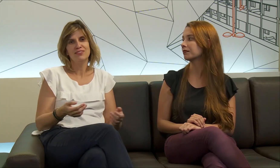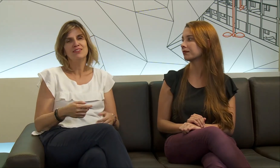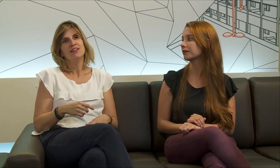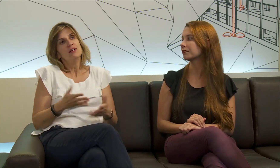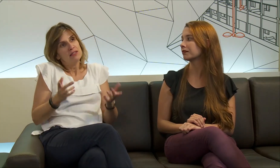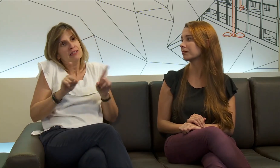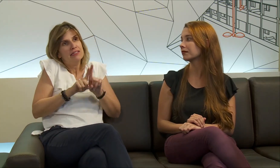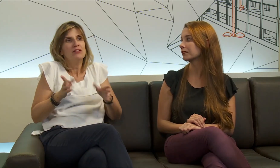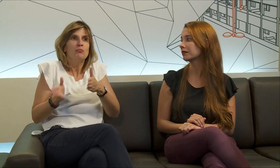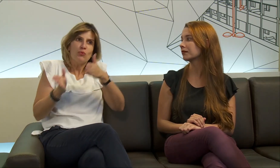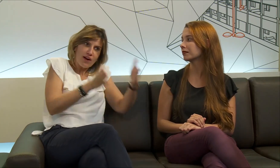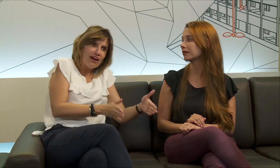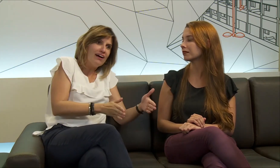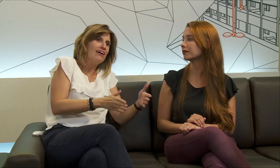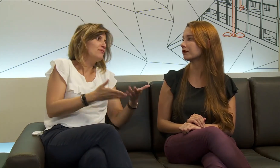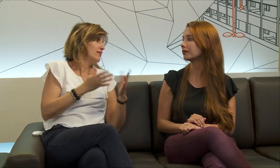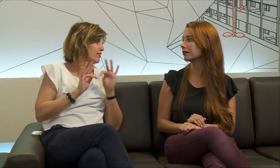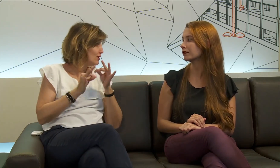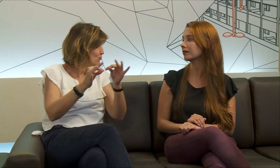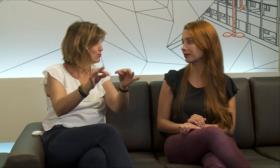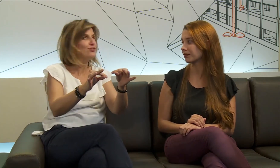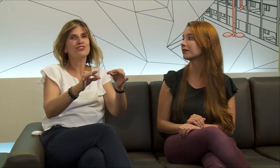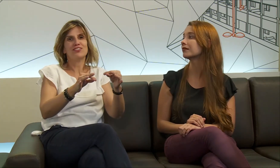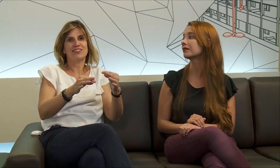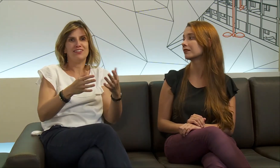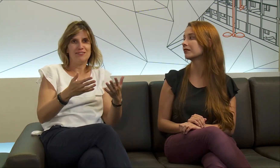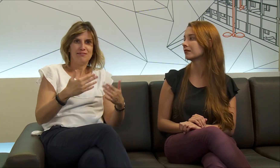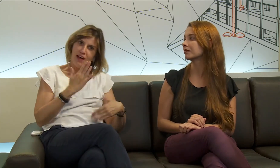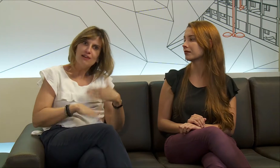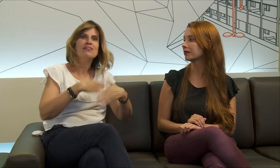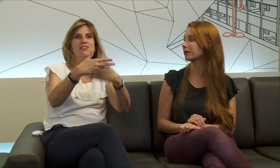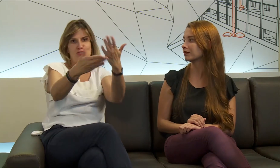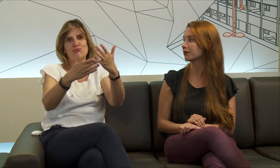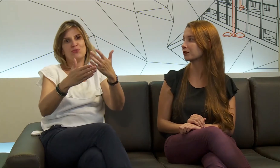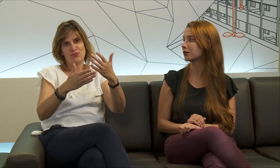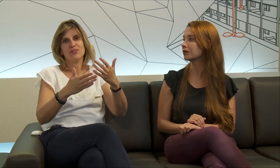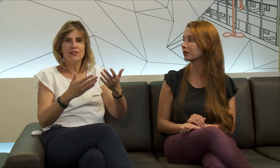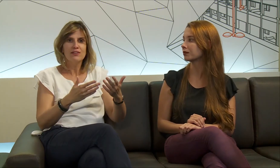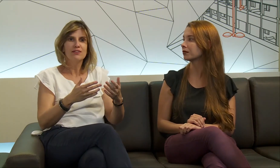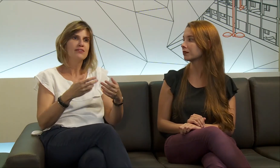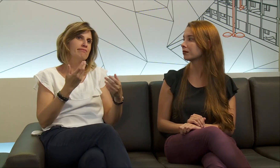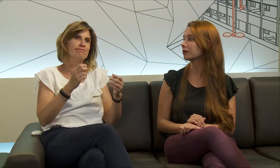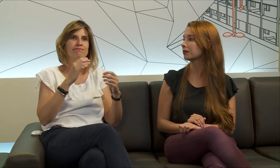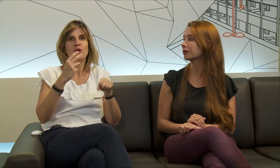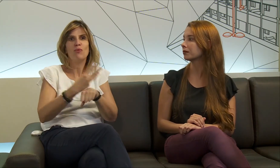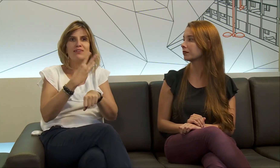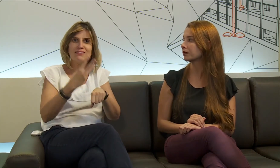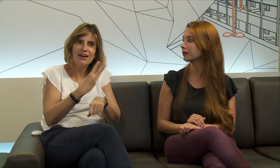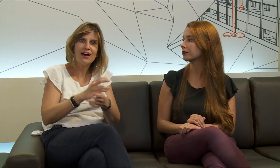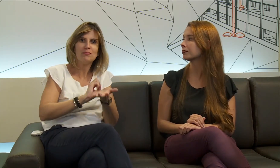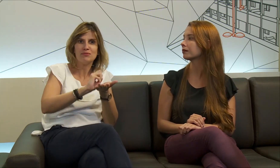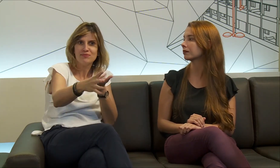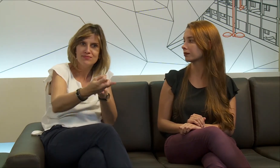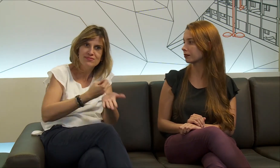por exemplo, num aeroporto, né? Porque não existe esse acesso com a língua de sinais, então muitas vezes você perde o